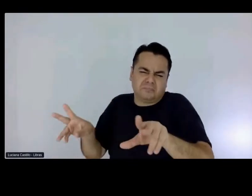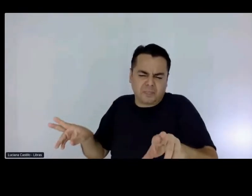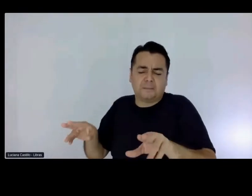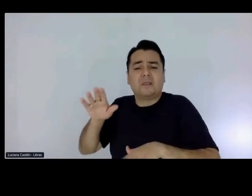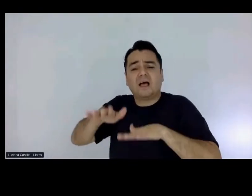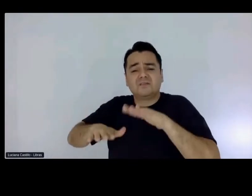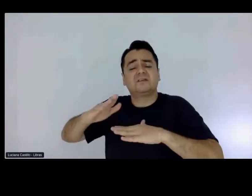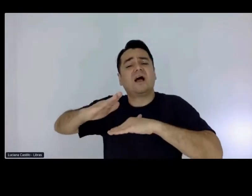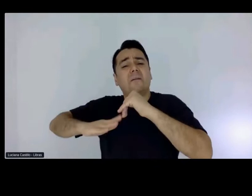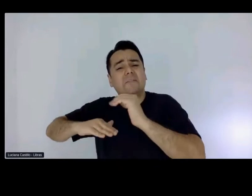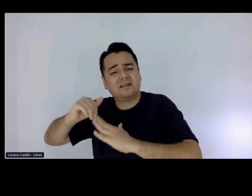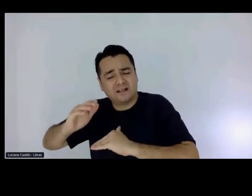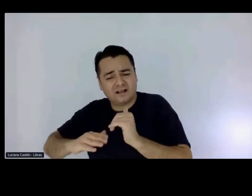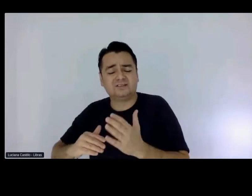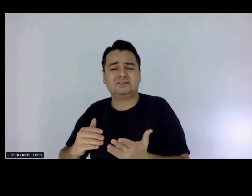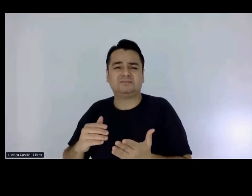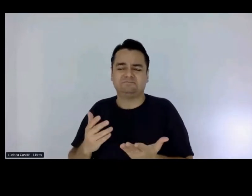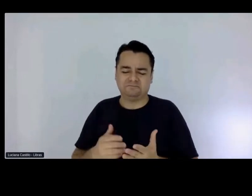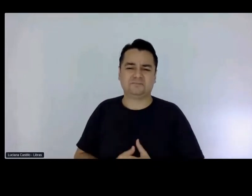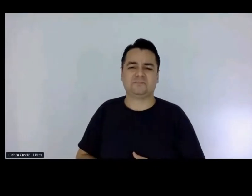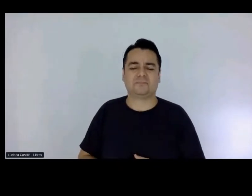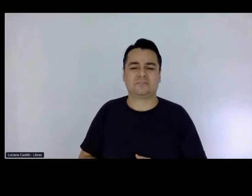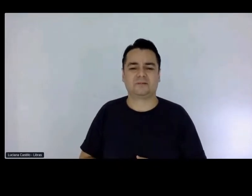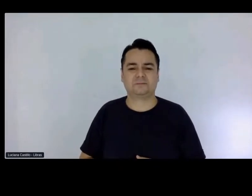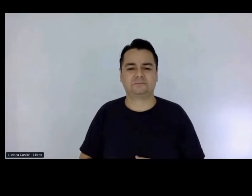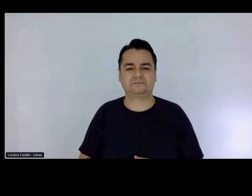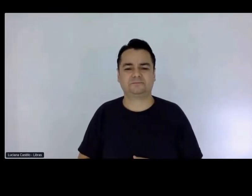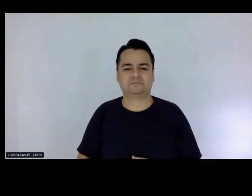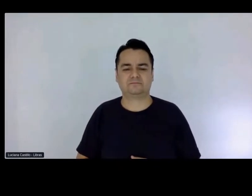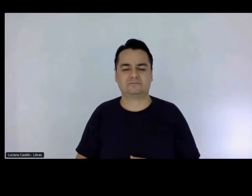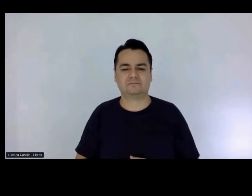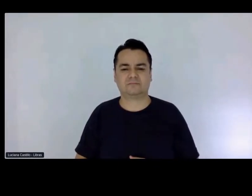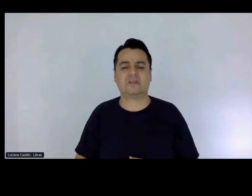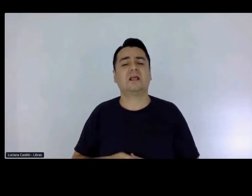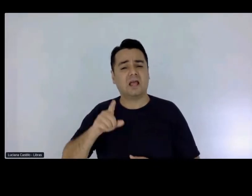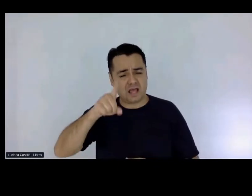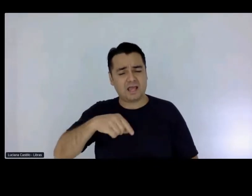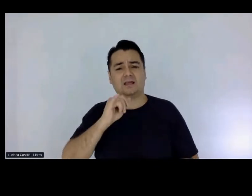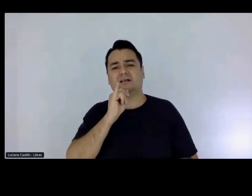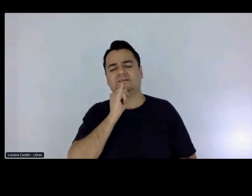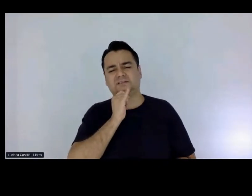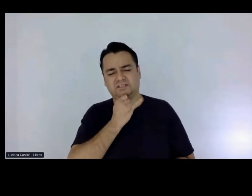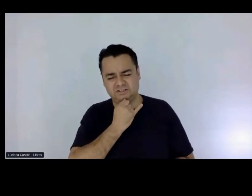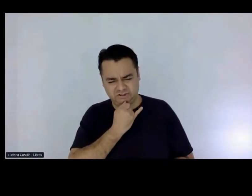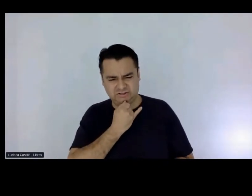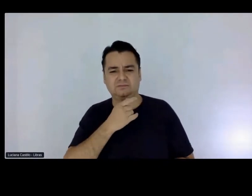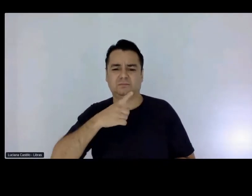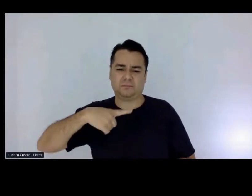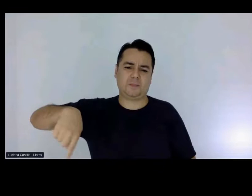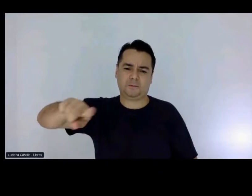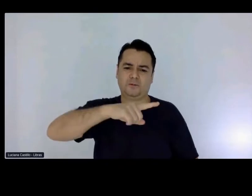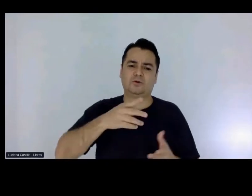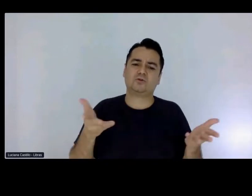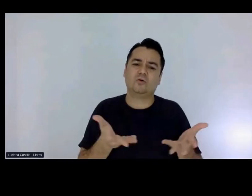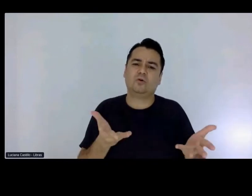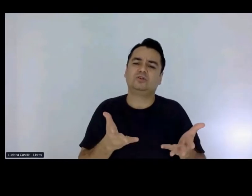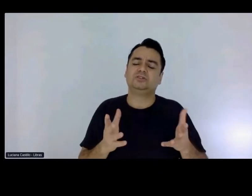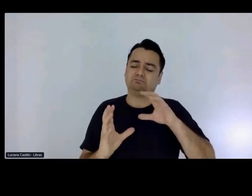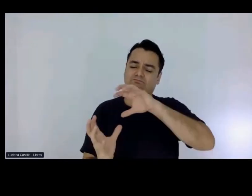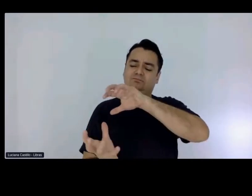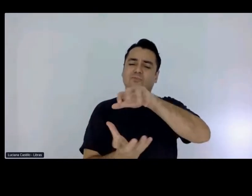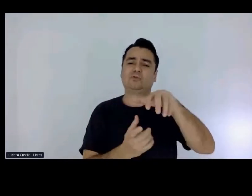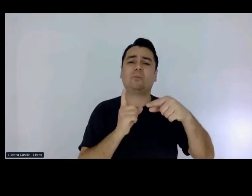nem merecem nota, né, e isso é muito triste para os nossos dias, porque a gente